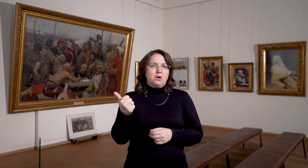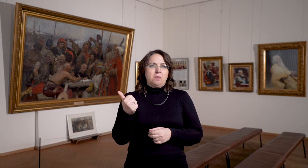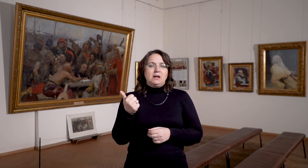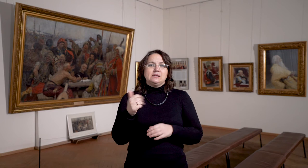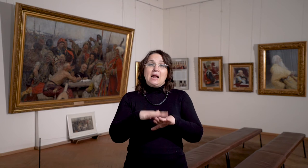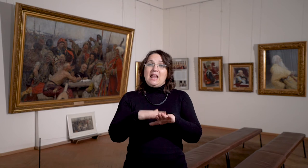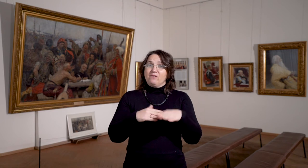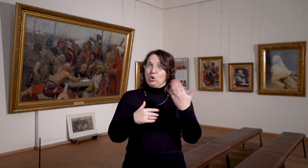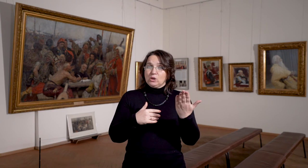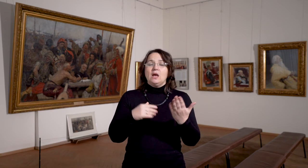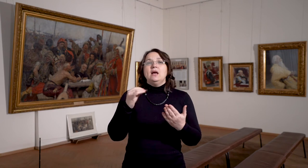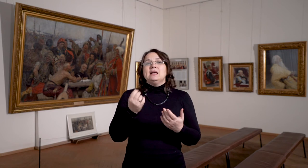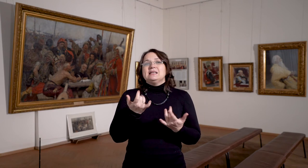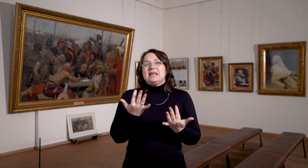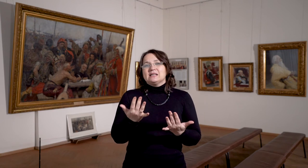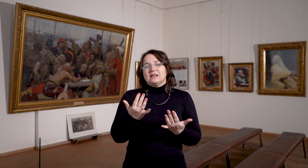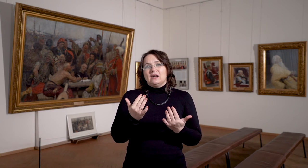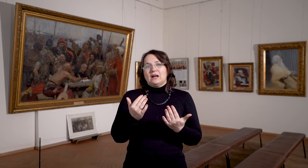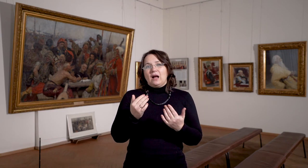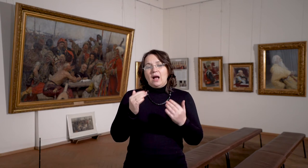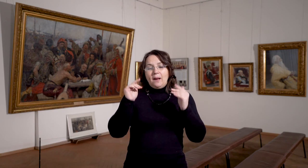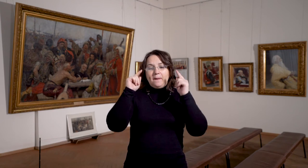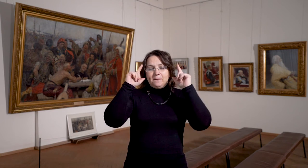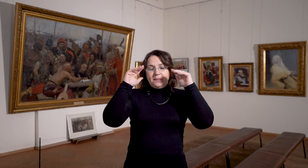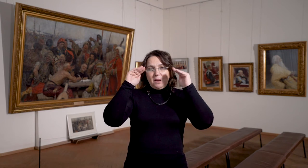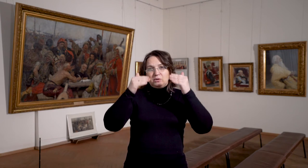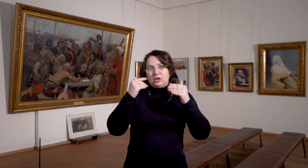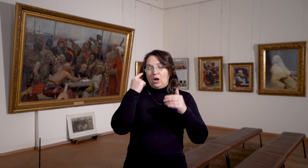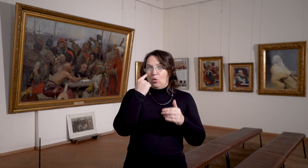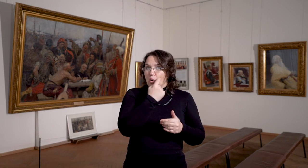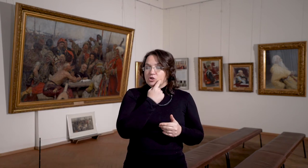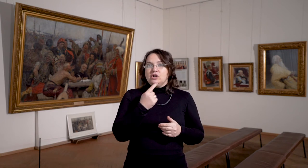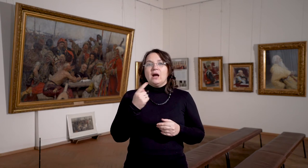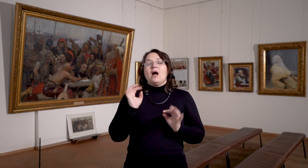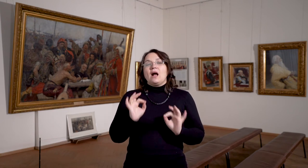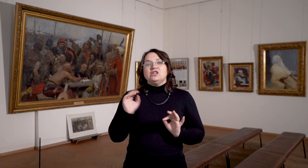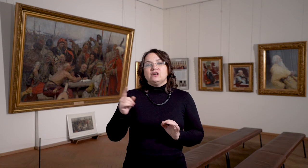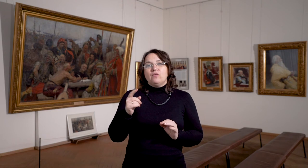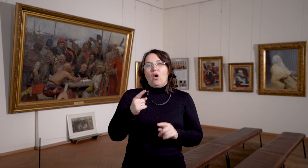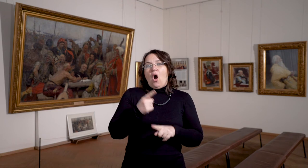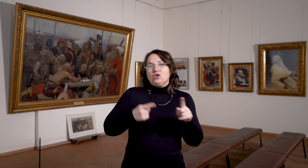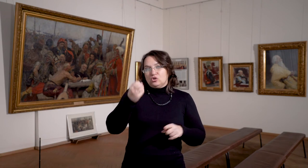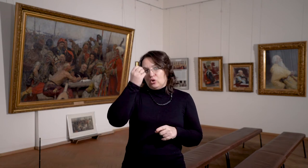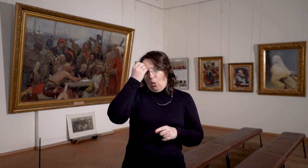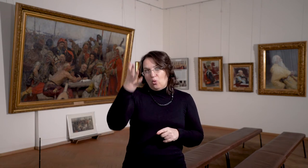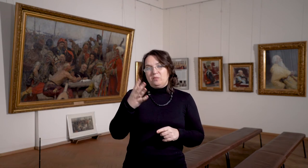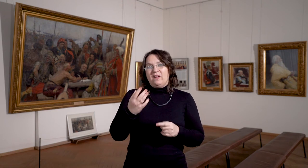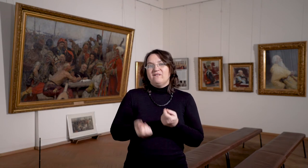Конечно, его остроумие вызвало такой шквал эмоций. И эта удивительная хоровая картина демонстрирует нам стихию